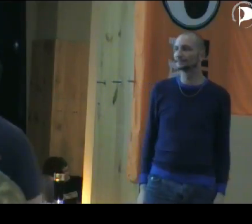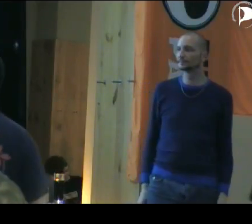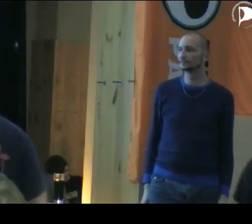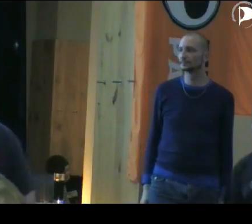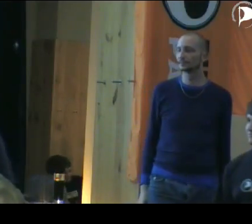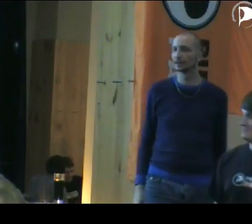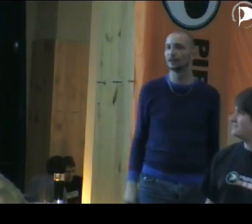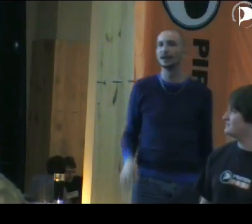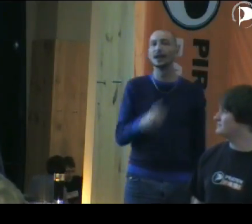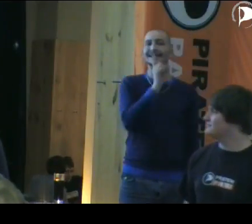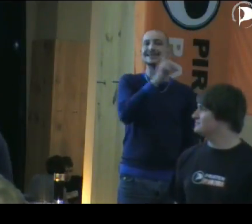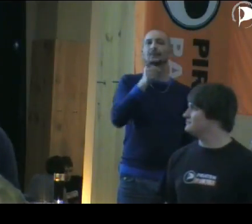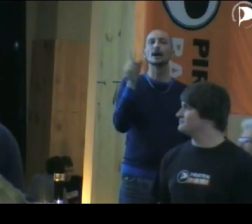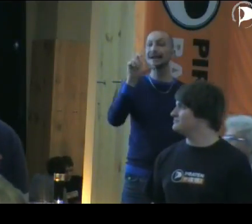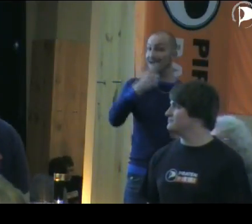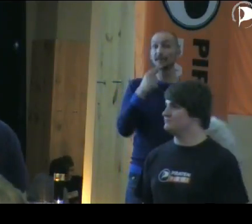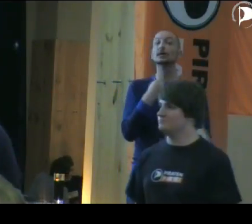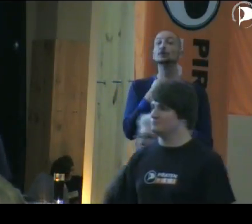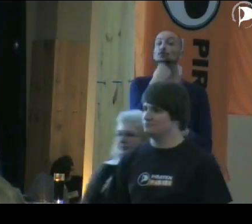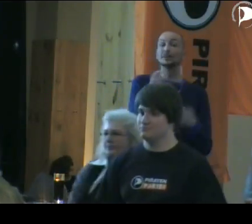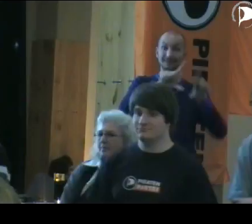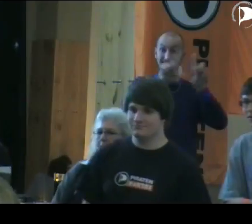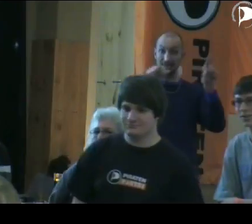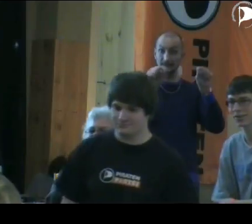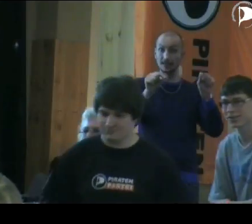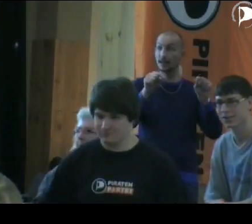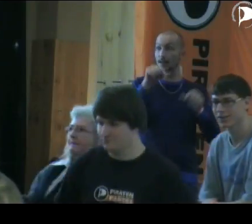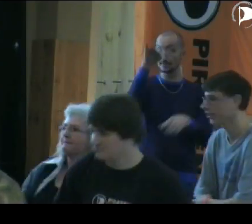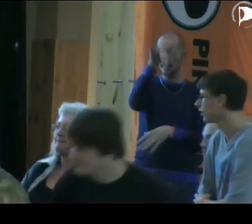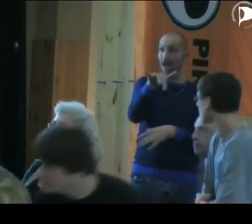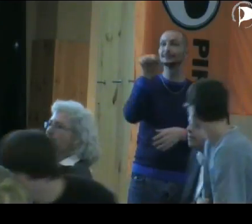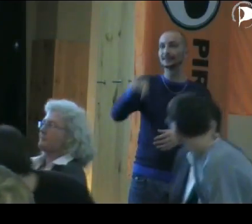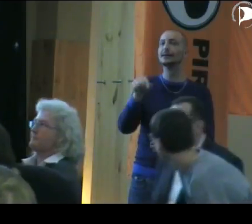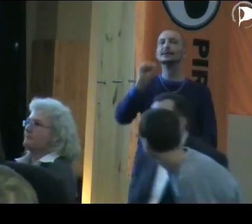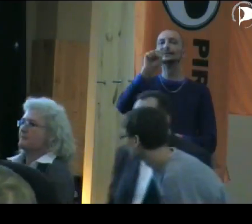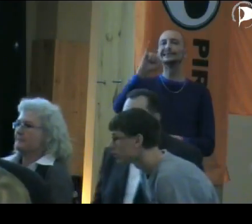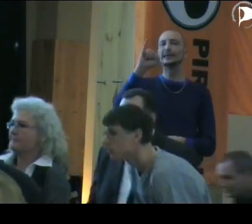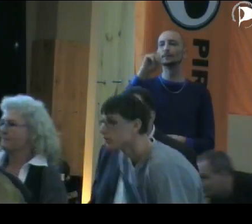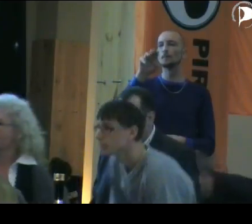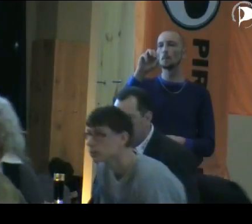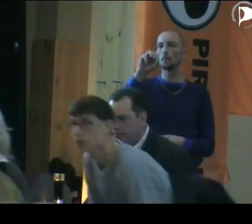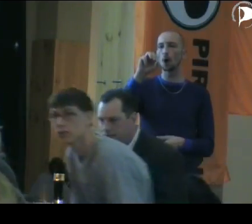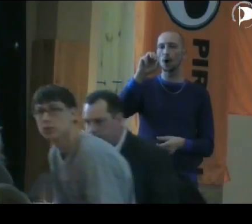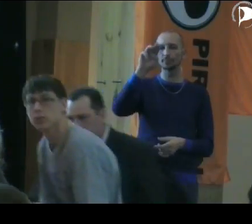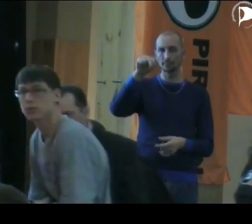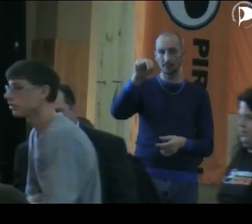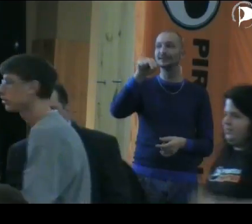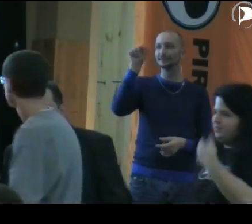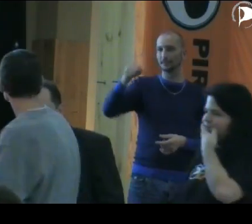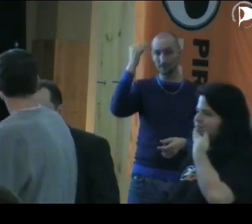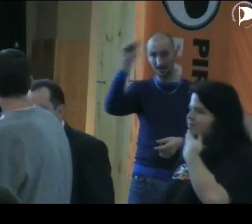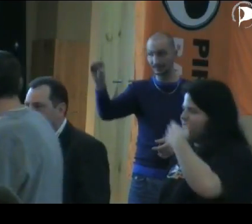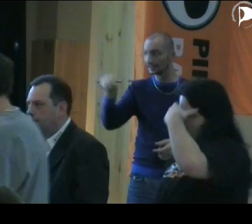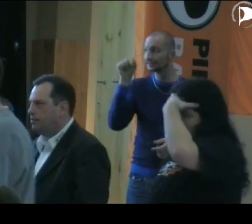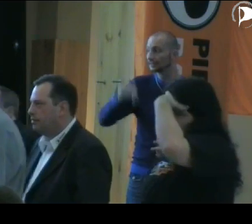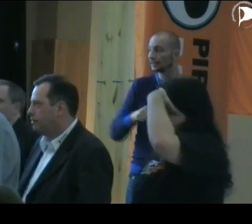wer dennoch den stimmzettel für die nächste wahl steht sie noch mal 7 bietet am 7 so ausgegeben worden oder 52 stimmen